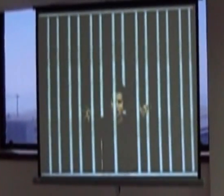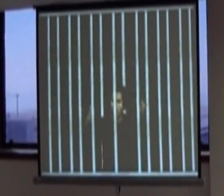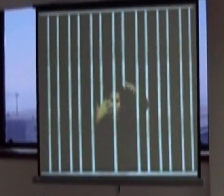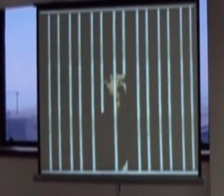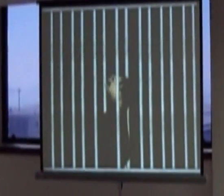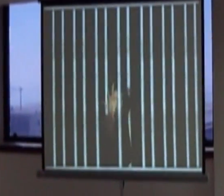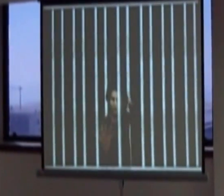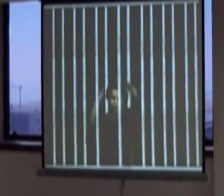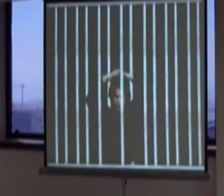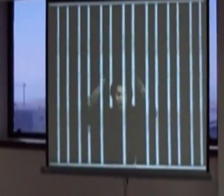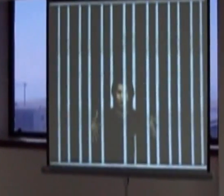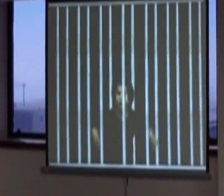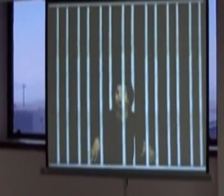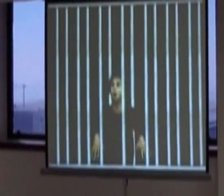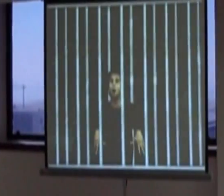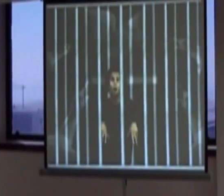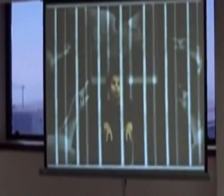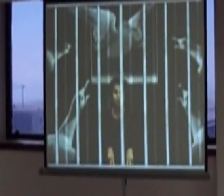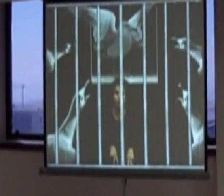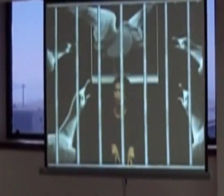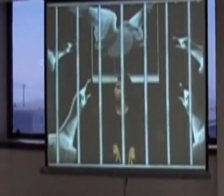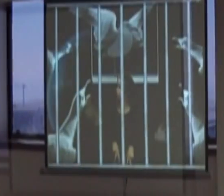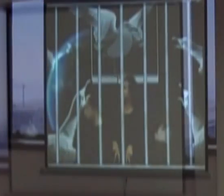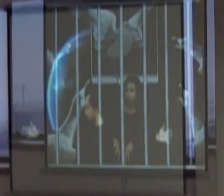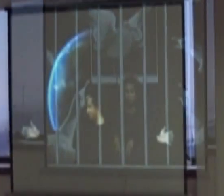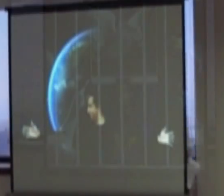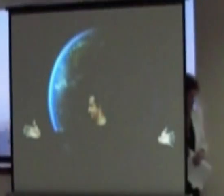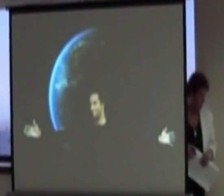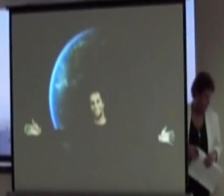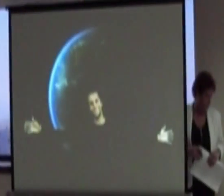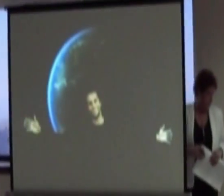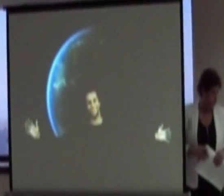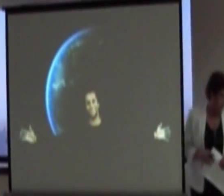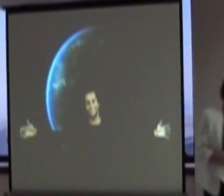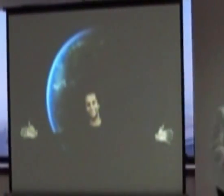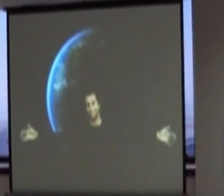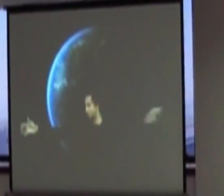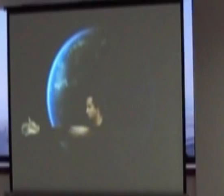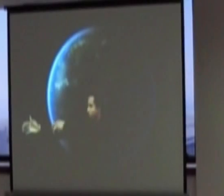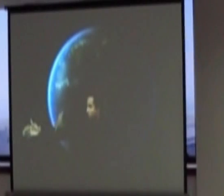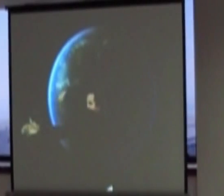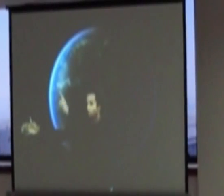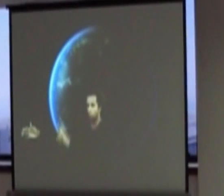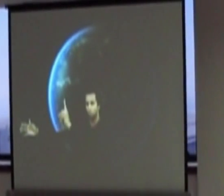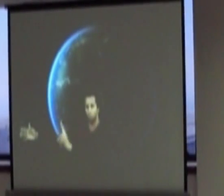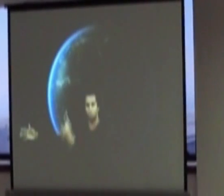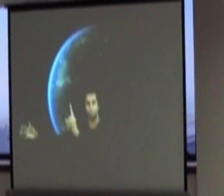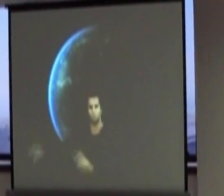livremente, até que de repente ela fica presa em uma gaiola, na árvore do conhecimento, naquele mundo que gira,